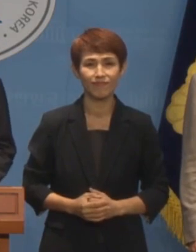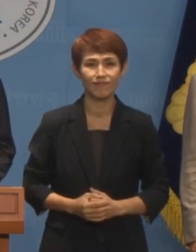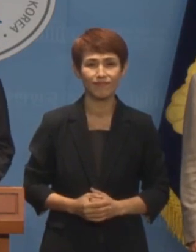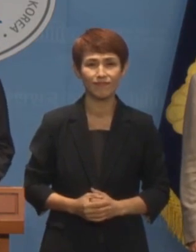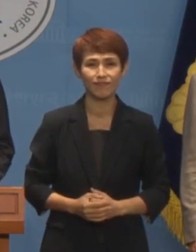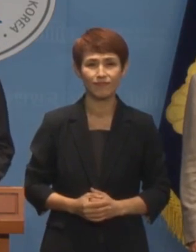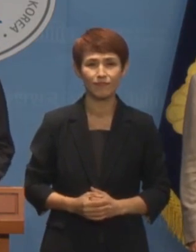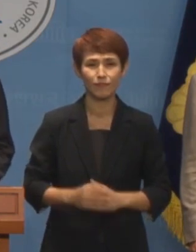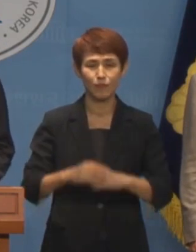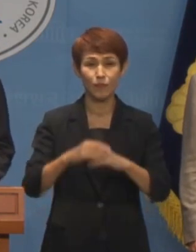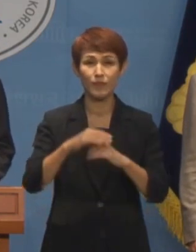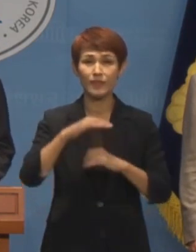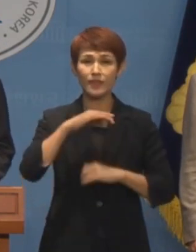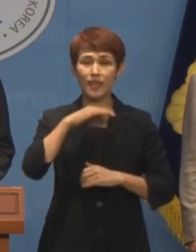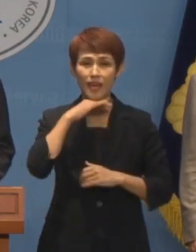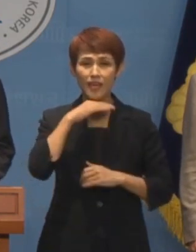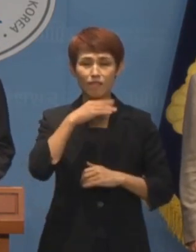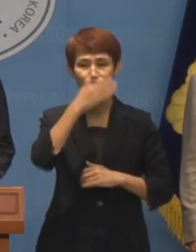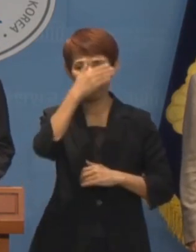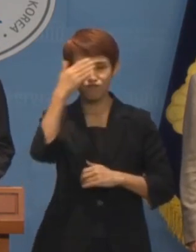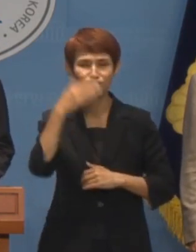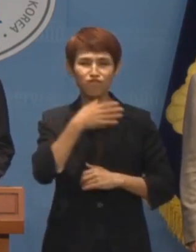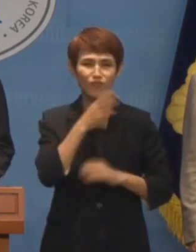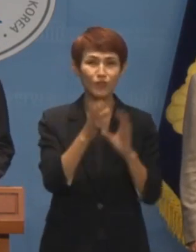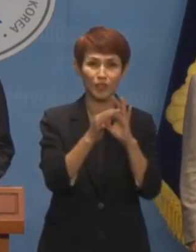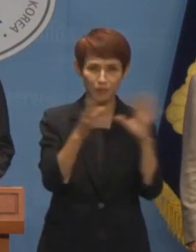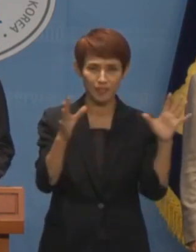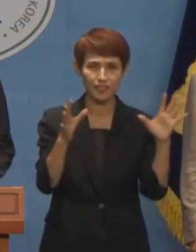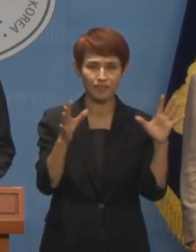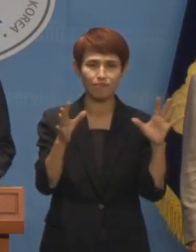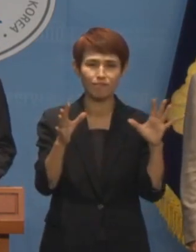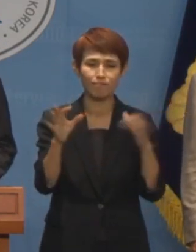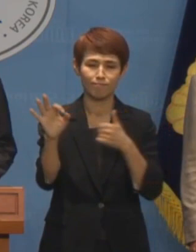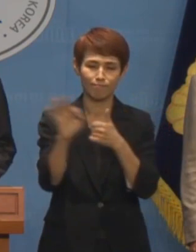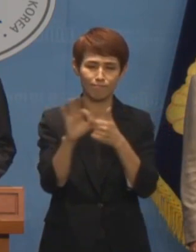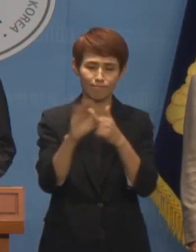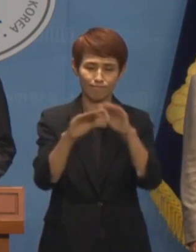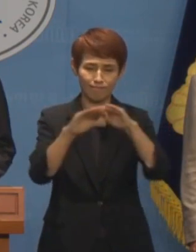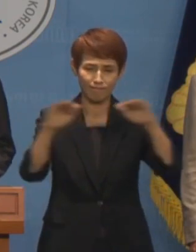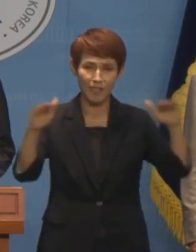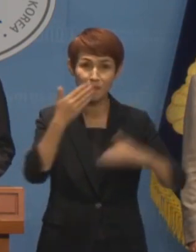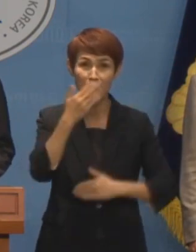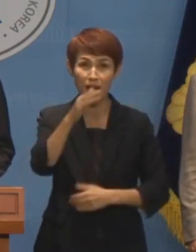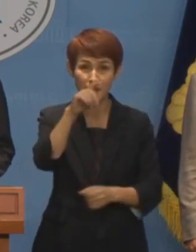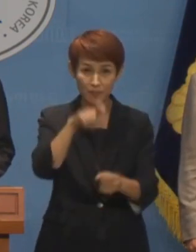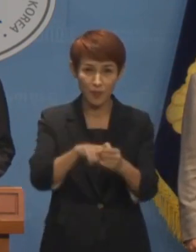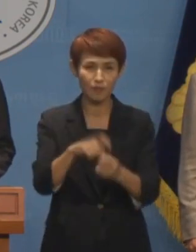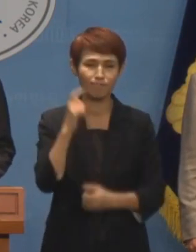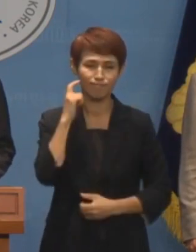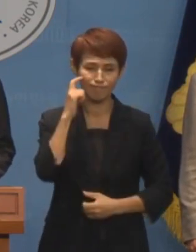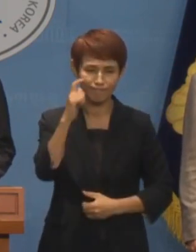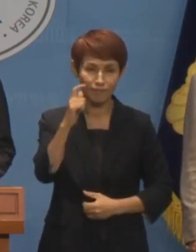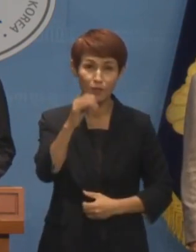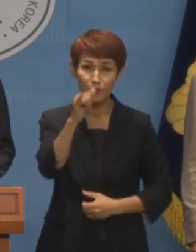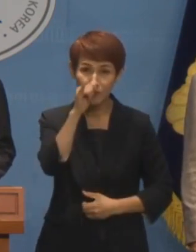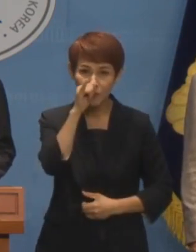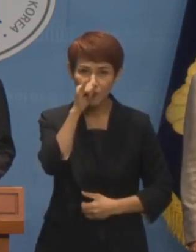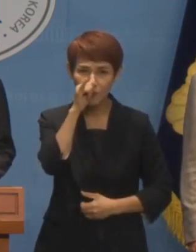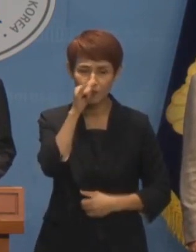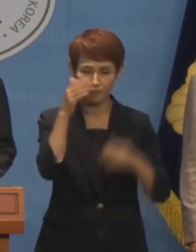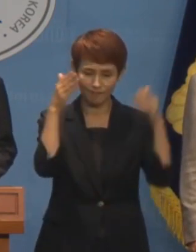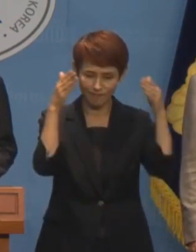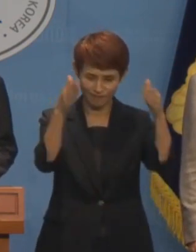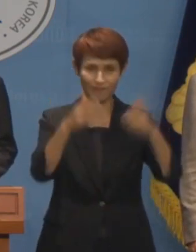모든 세대가 제도의 혜택을 공평하게 누릴 수 있도록 지속 가능성을 높이는 데 중점을